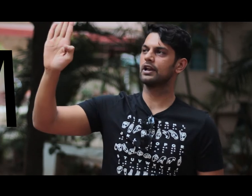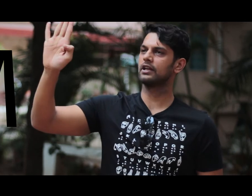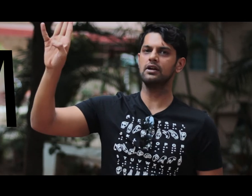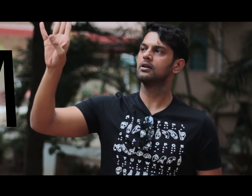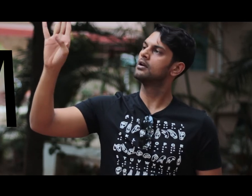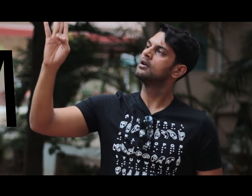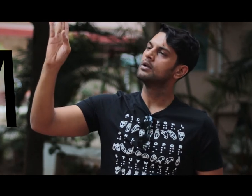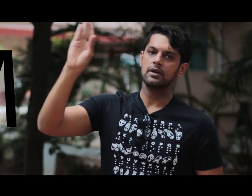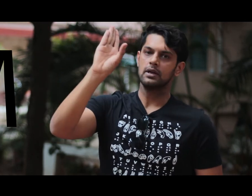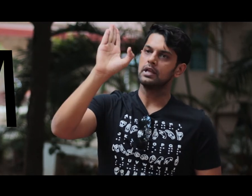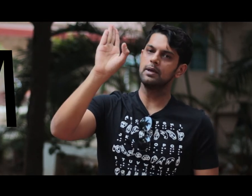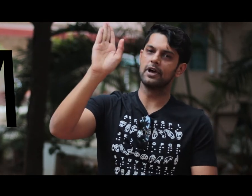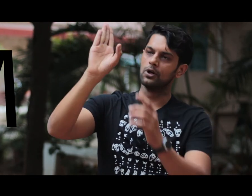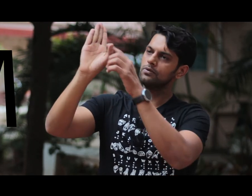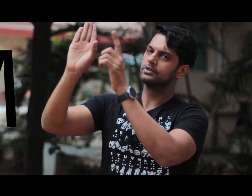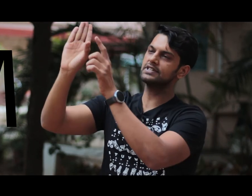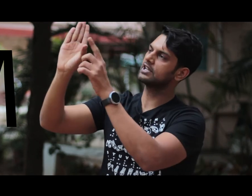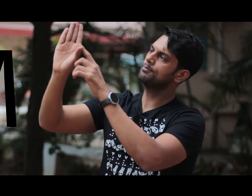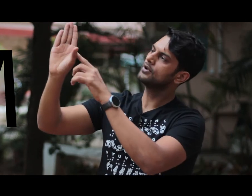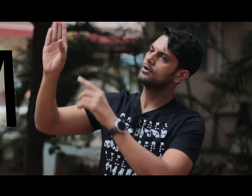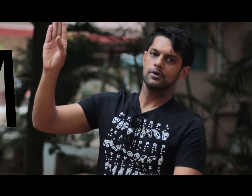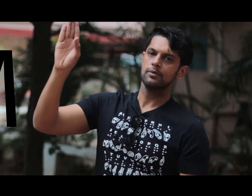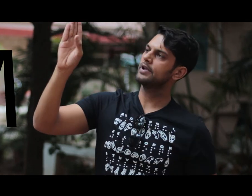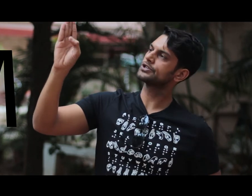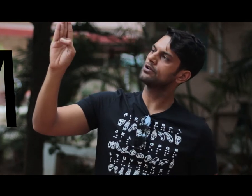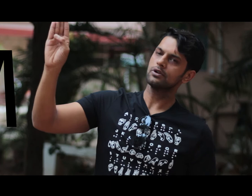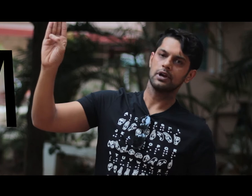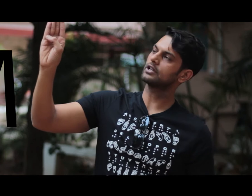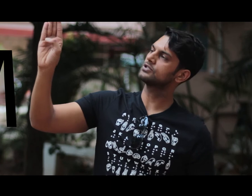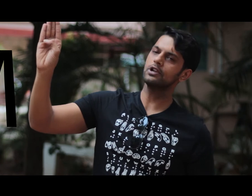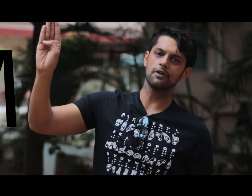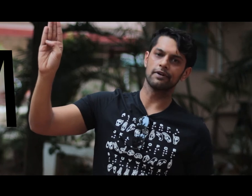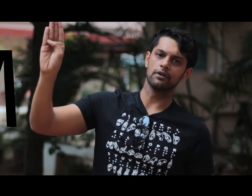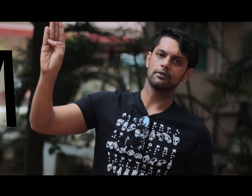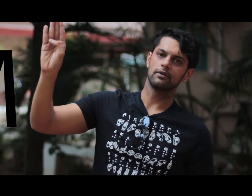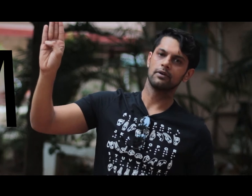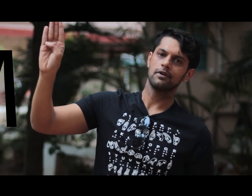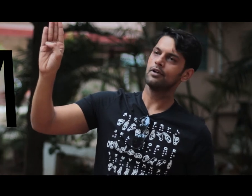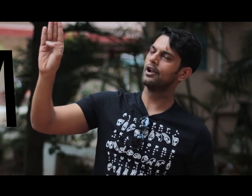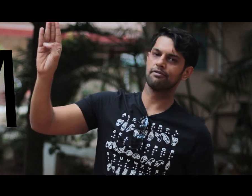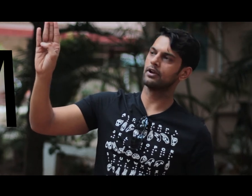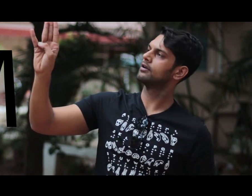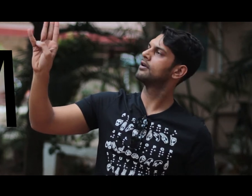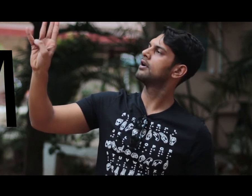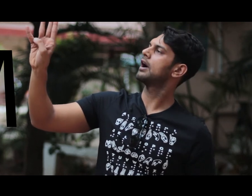ಹೀಗಿರುತ್ತಲ್ಲ ಈ ಬೆರಳು ದಿಸ್ ತಮ್ ಮೇಕ್ ಶೋರ್ ಇಟ್ ಟಚ್ ಇಸ್ ಎ ಲಿಟಲ್ ಫಿಂಗರ್ ಲಿಟಲ್ ಫಿಂಗರ್